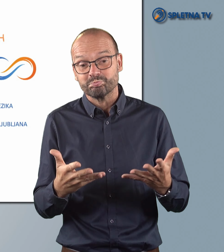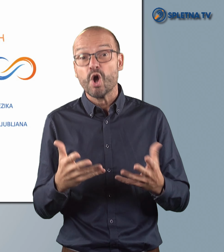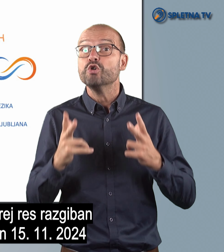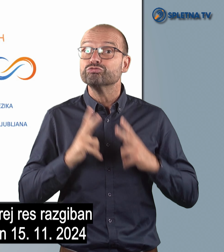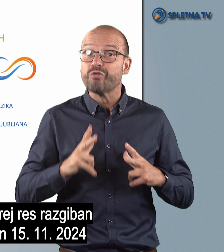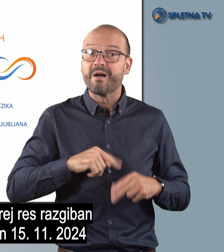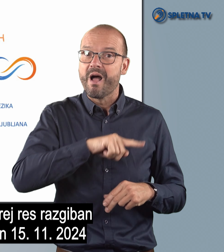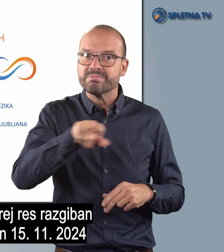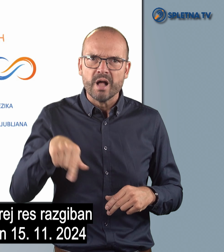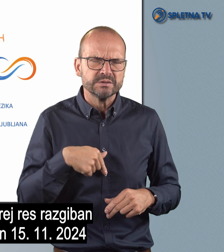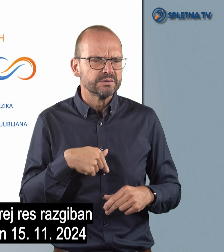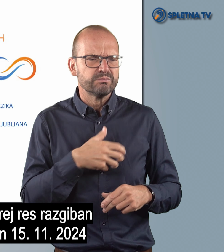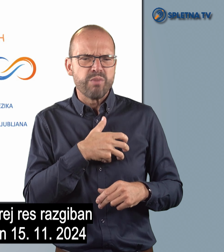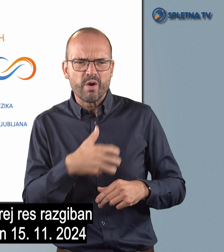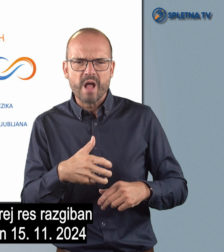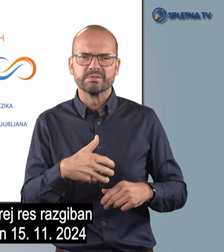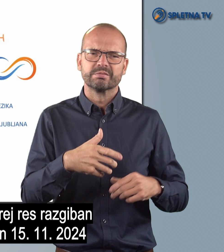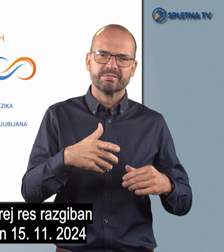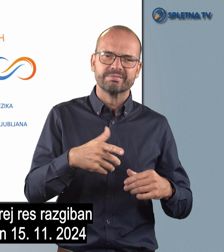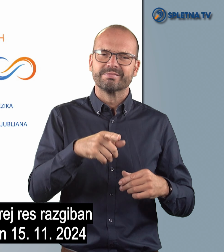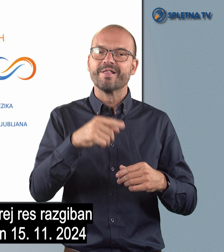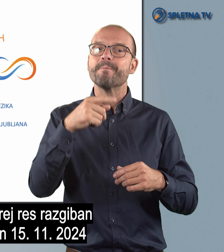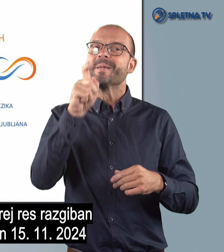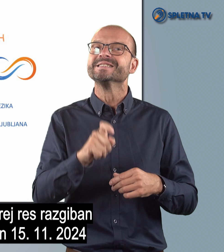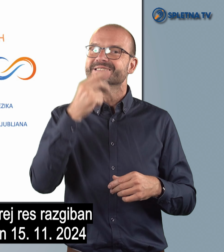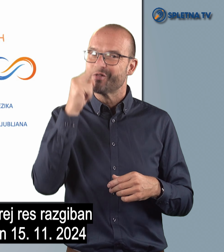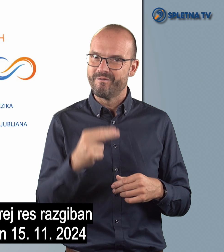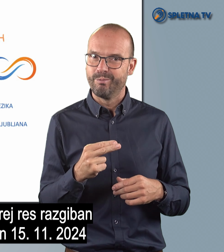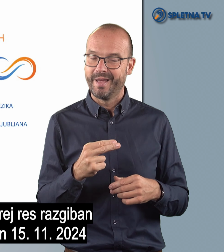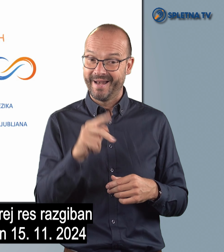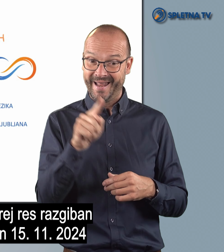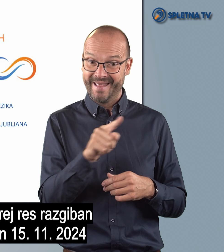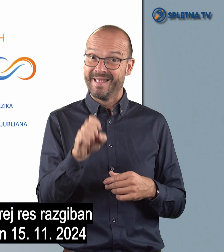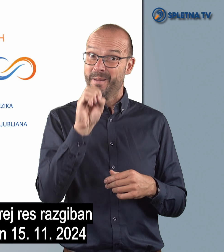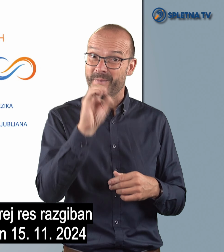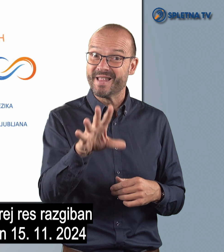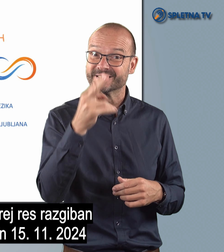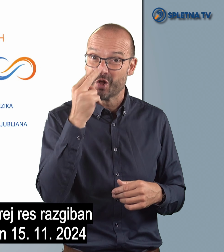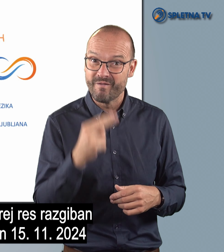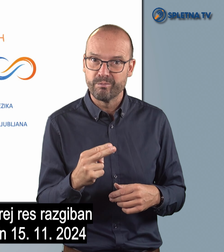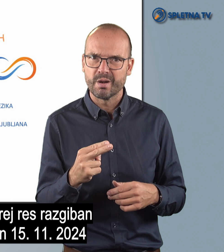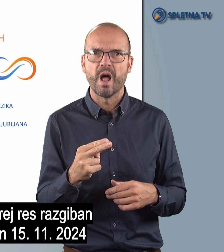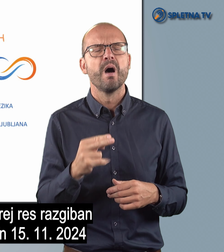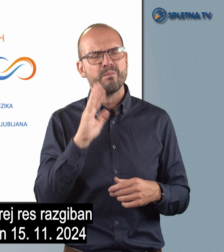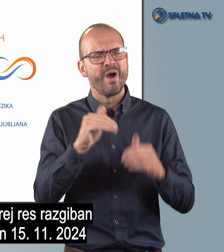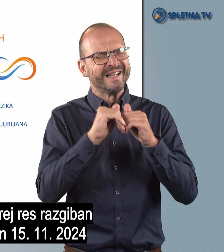Čaka nas torej razgiban november in 15. 11. 2024 izredno prijeten kulturni